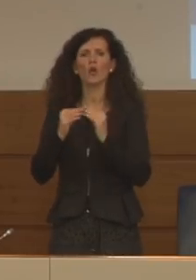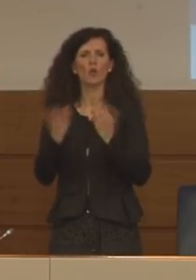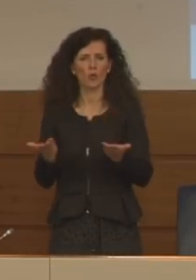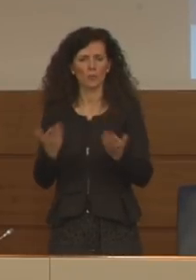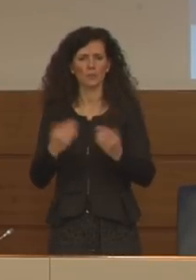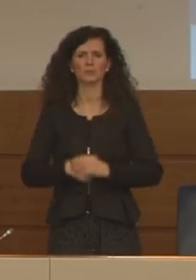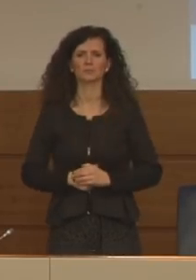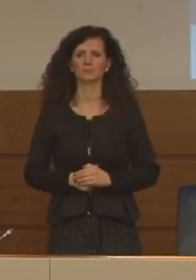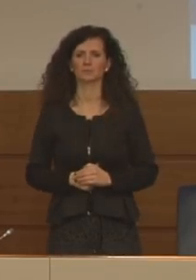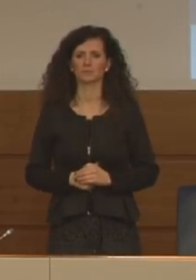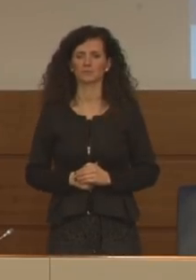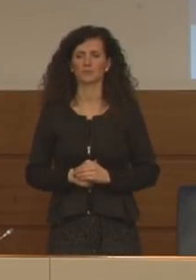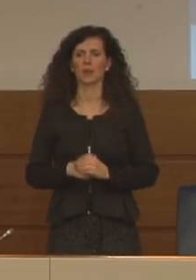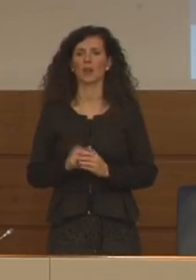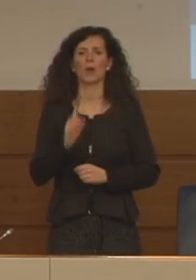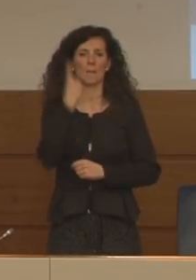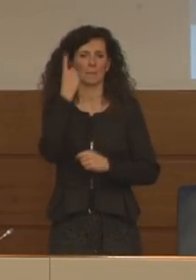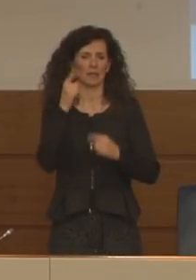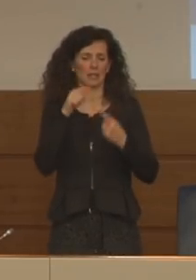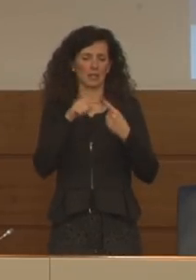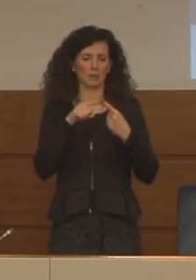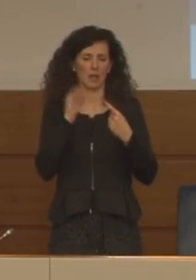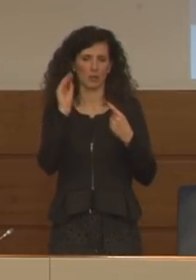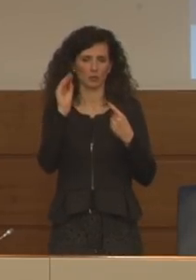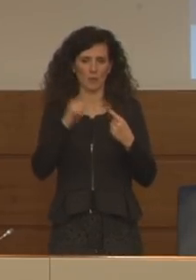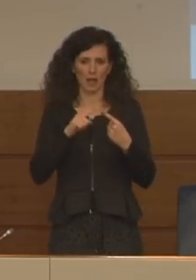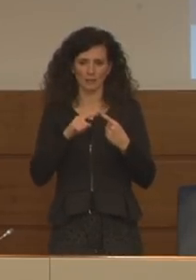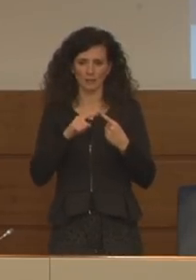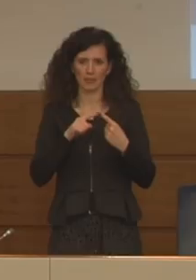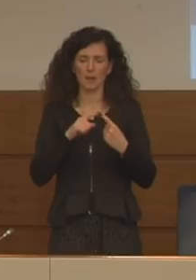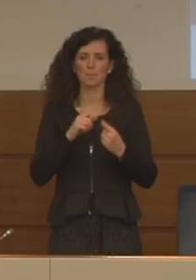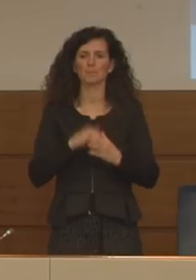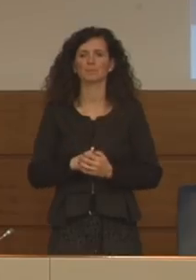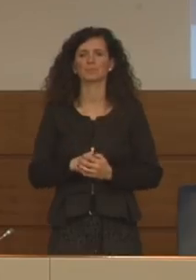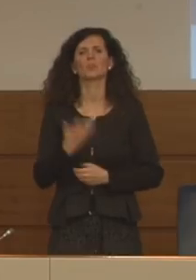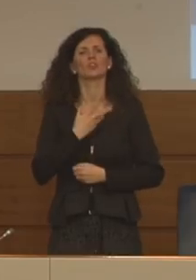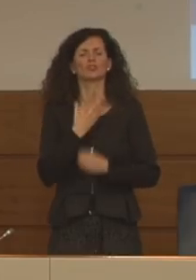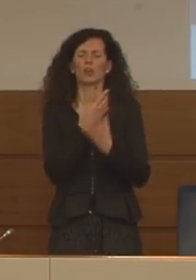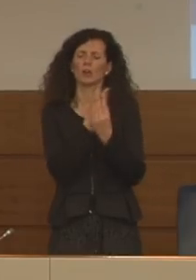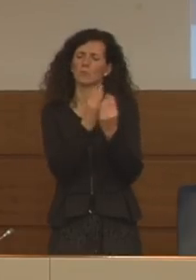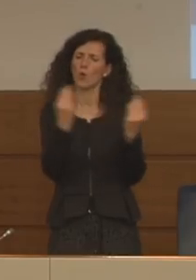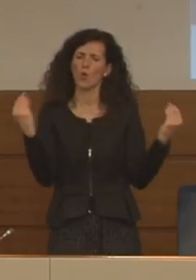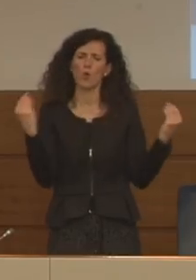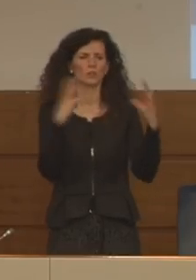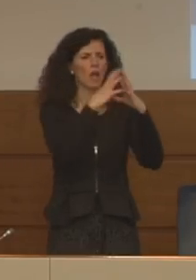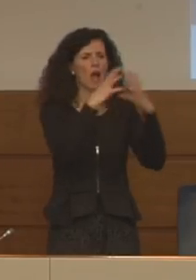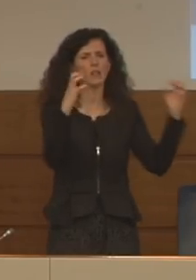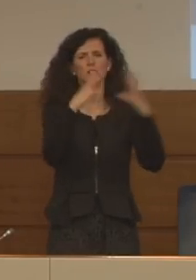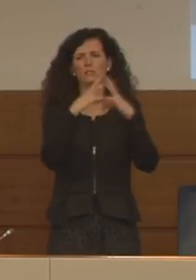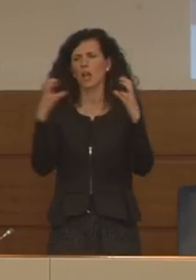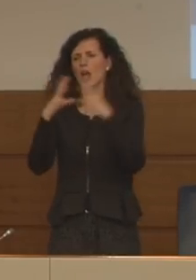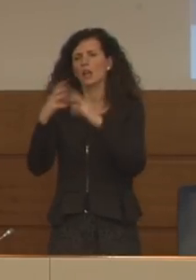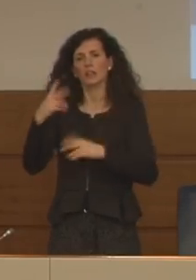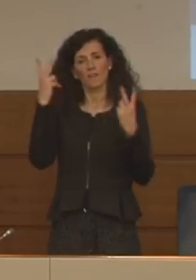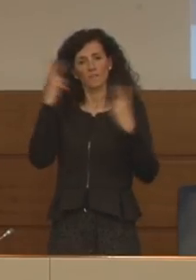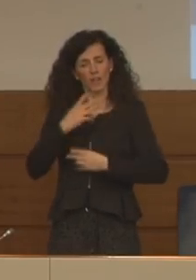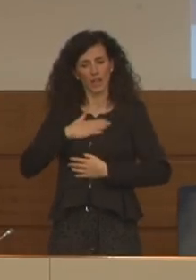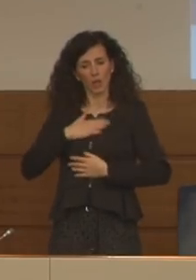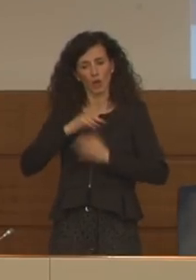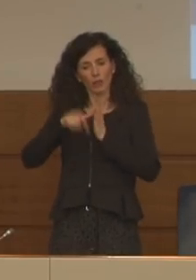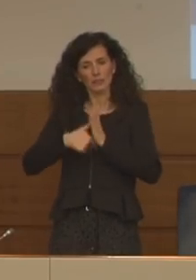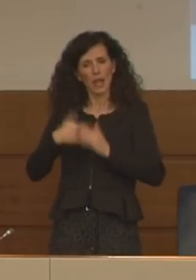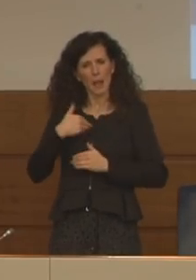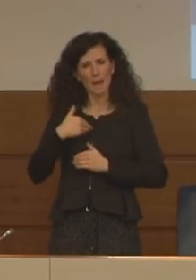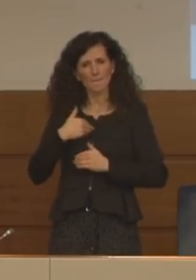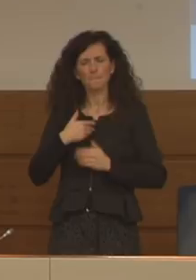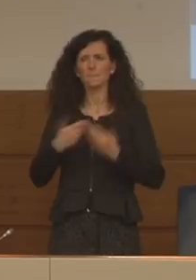partiamo dalla prima domanda ci sono molte aziende io ho passato molto del mio tempo a ricevere